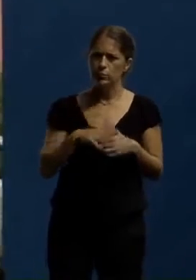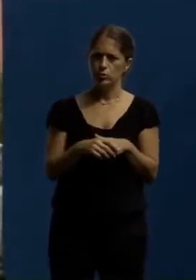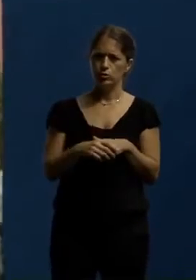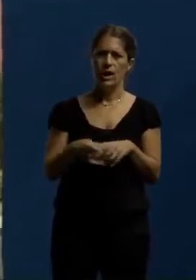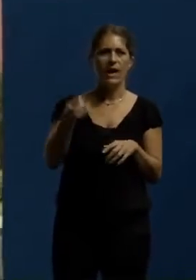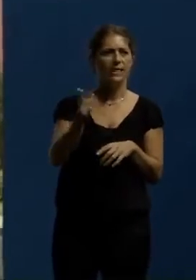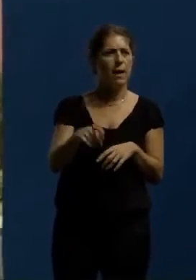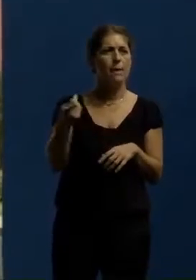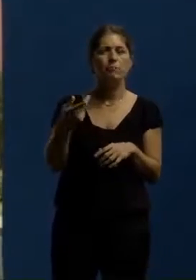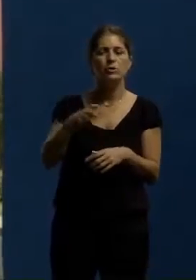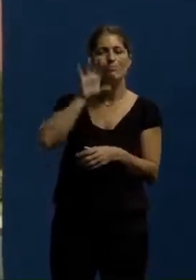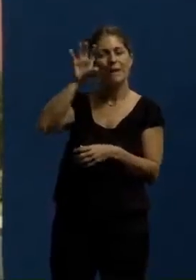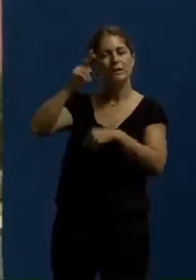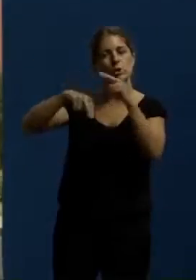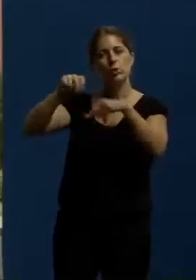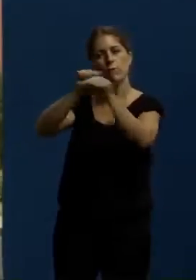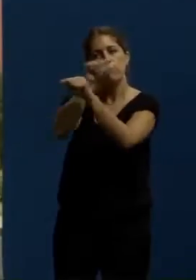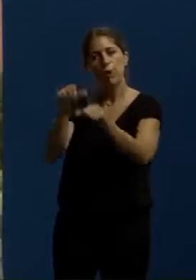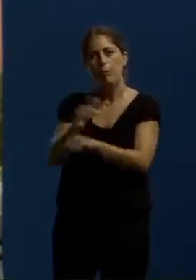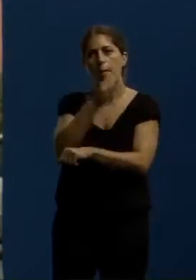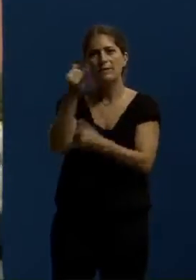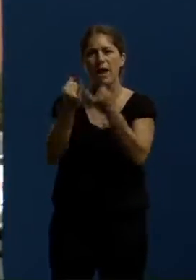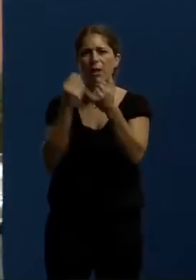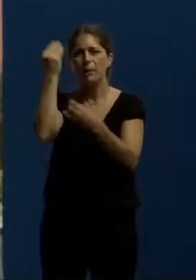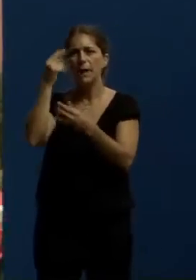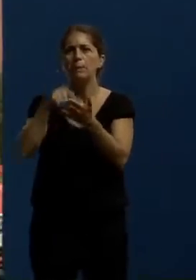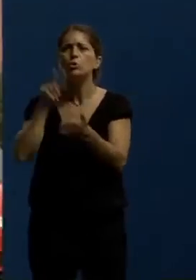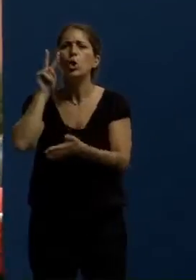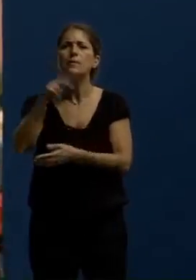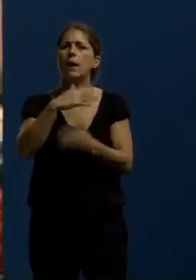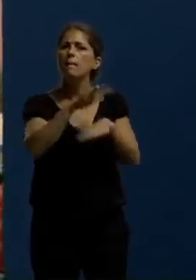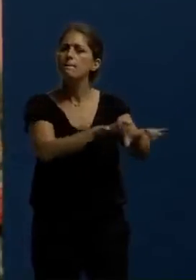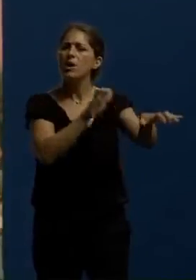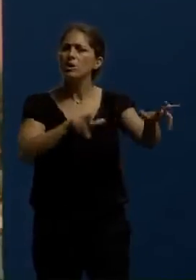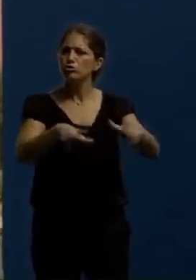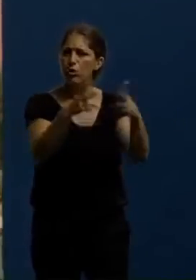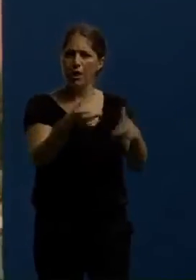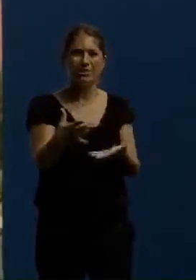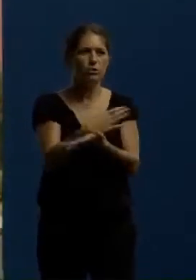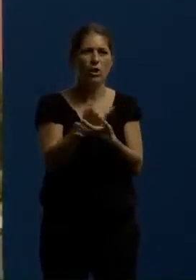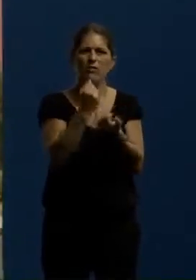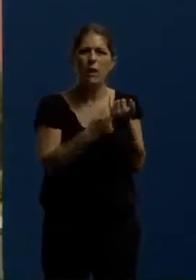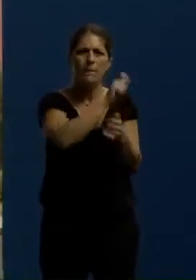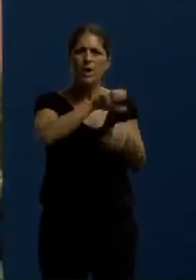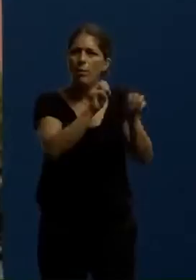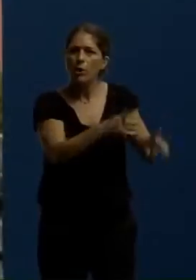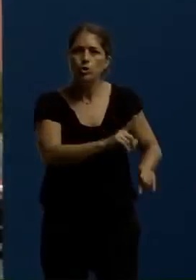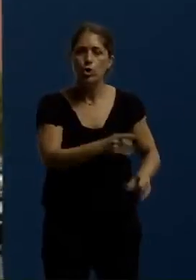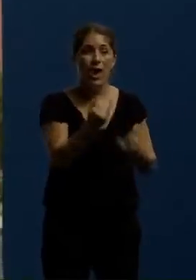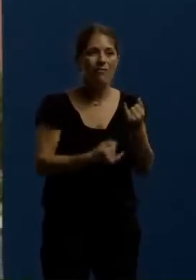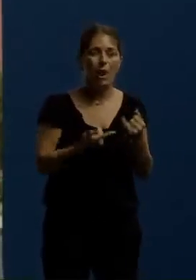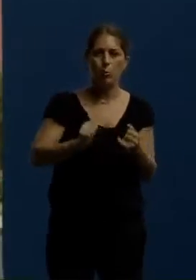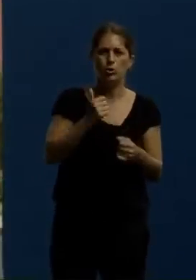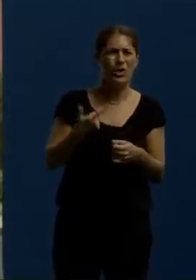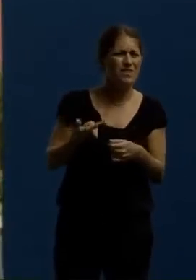unha forma de construir o país e de pensar o país para as maiorías sociais. Queremos que ninguén quede atrás, que todo o mundo teña as mesmas oportunidades, que todo o